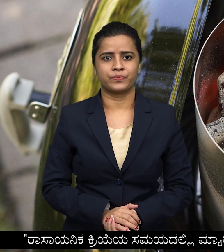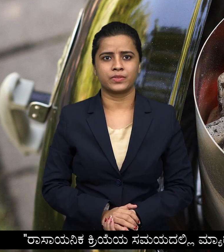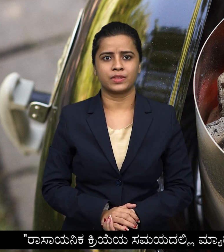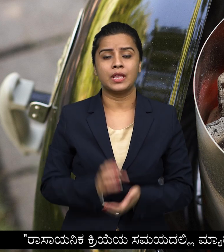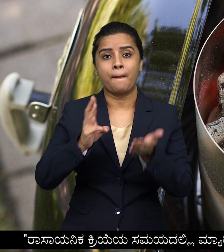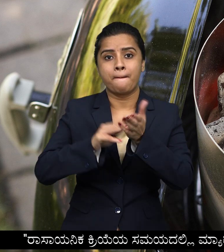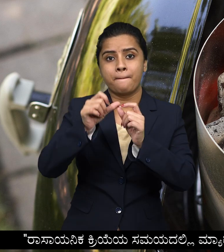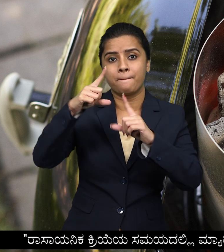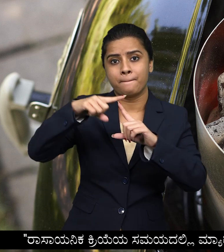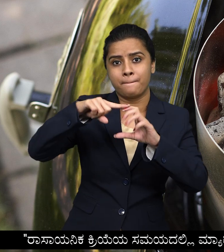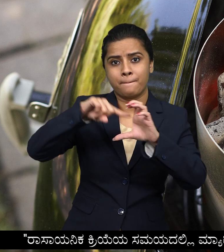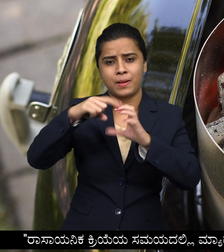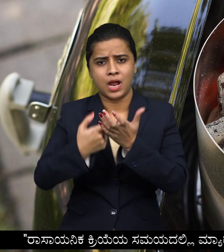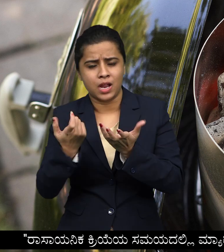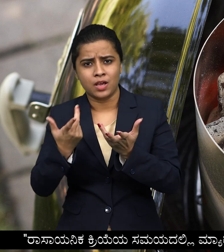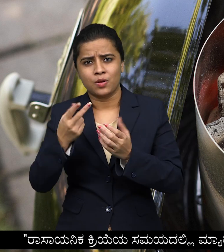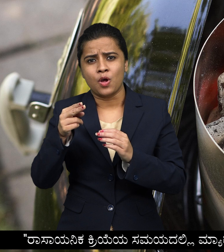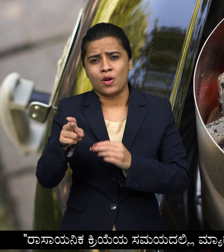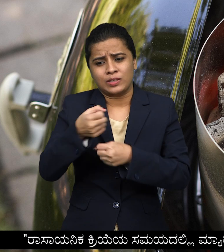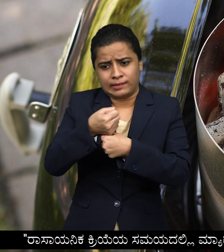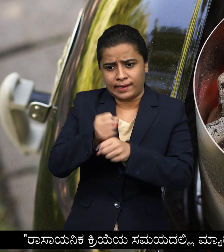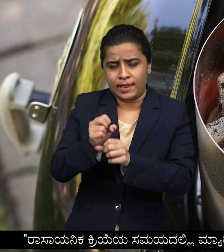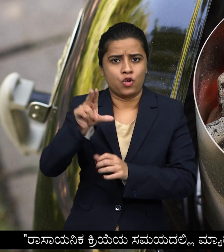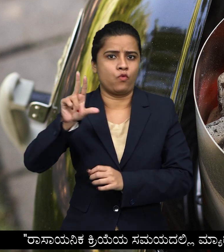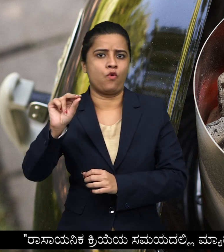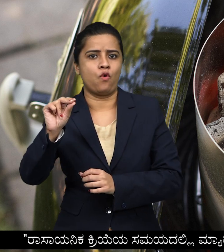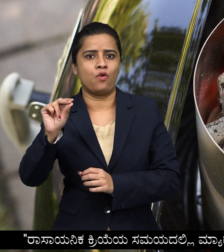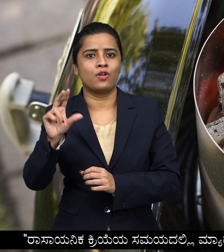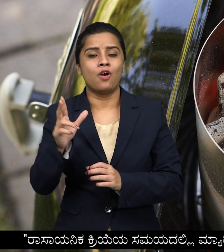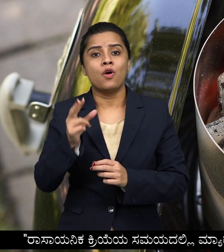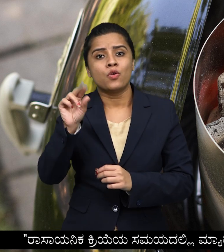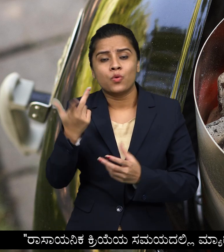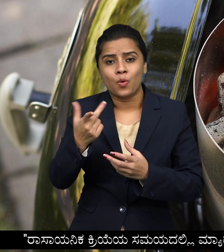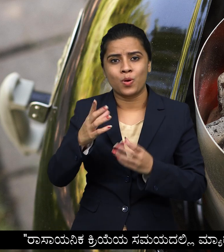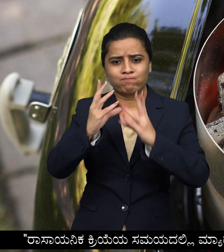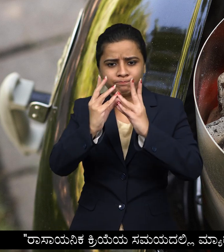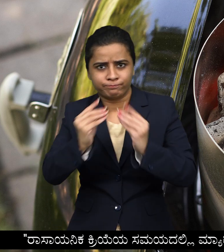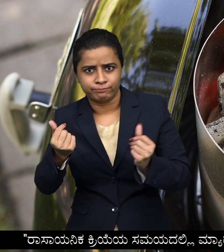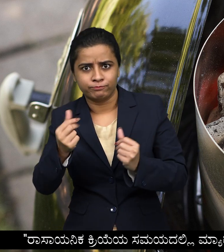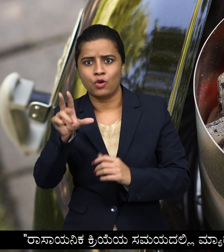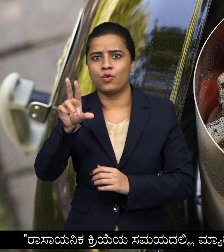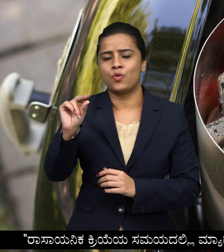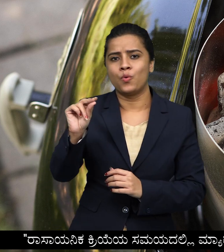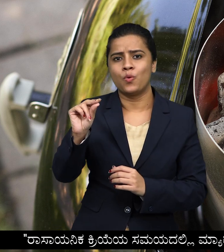ರಾಸಾಯನಿಕ ಕ್ರಿಯೆಯ ಸಮಯದಲ್ಲಿ ಮ್ಯಾಟರ್ ಸೃಷ್ಟಿಯಾಗುವುದಿಲ್ಲ ಅಥವಾ ನಾಶವಾಗುವುದಿಲ್ಲ.